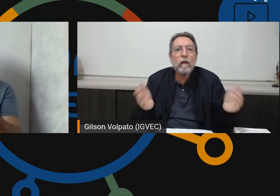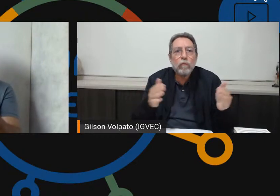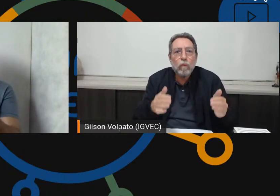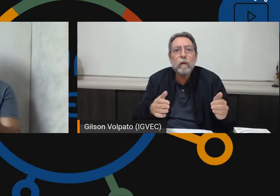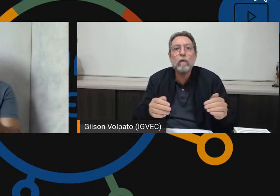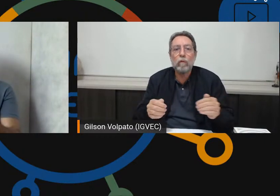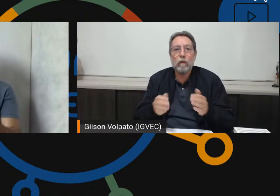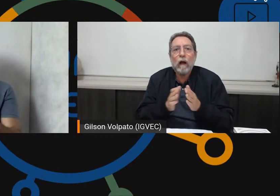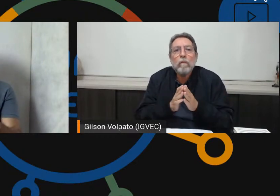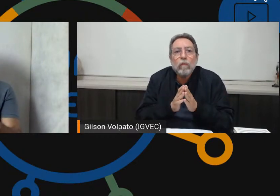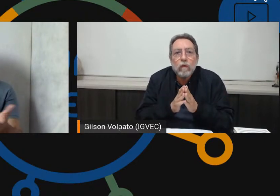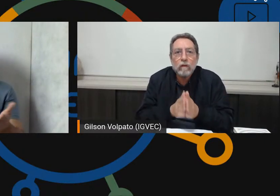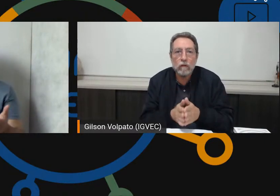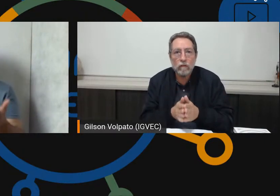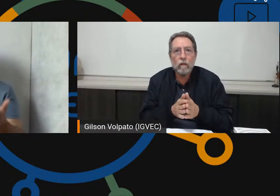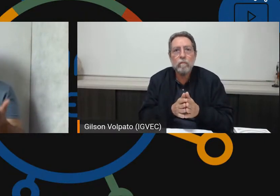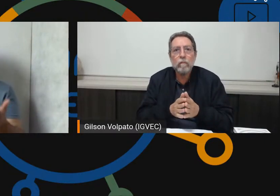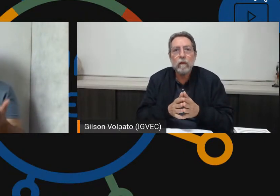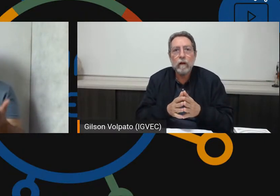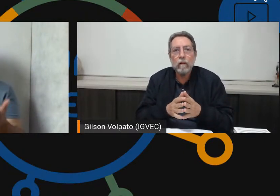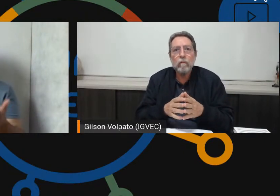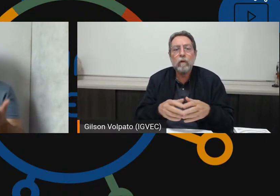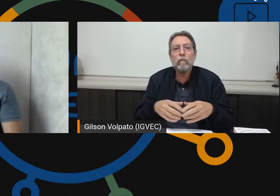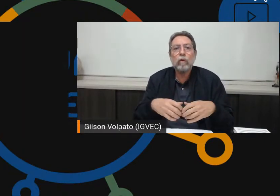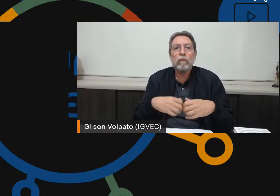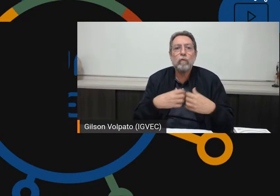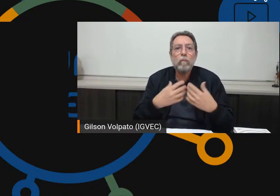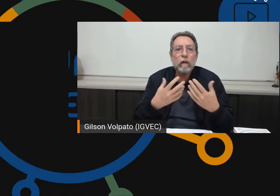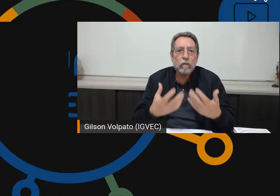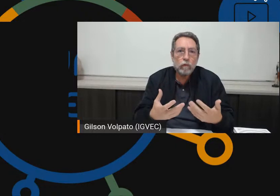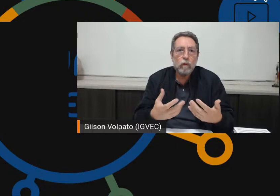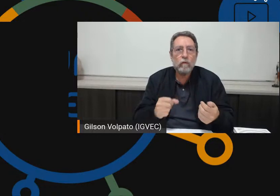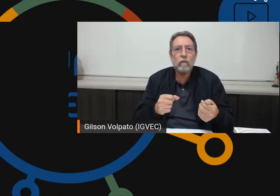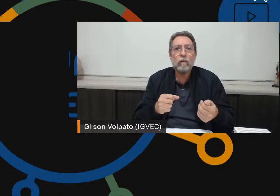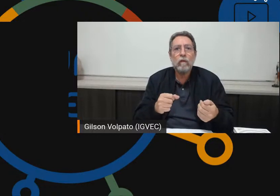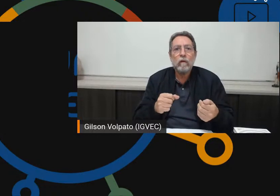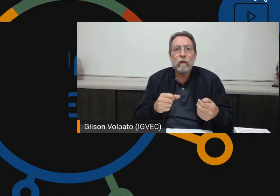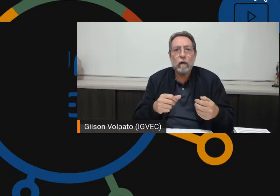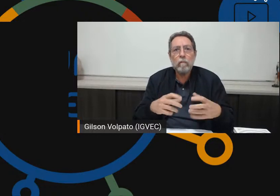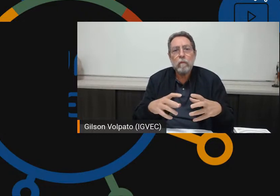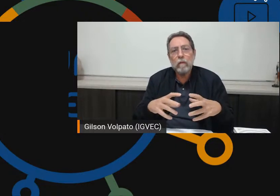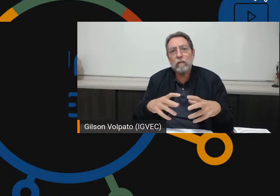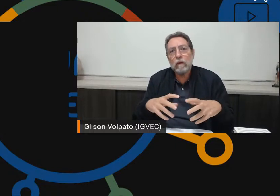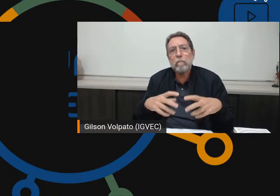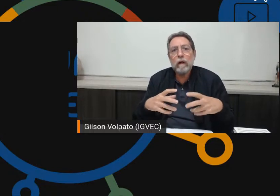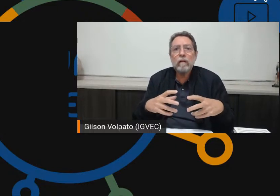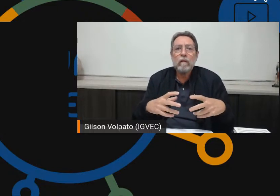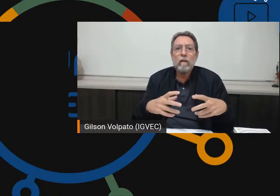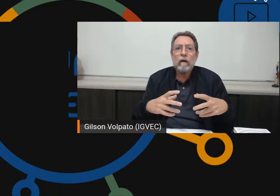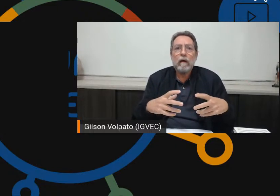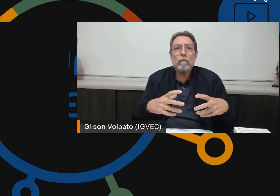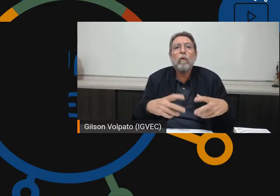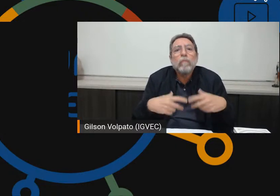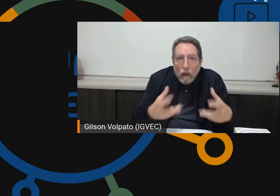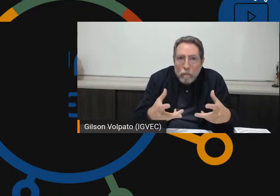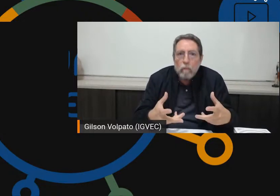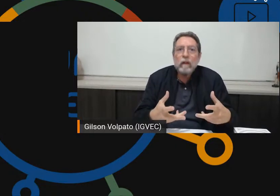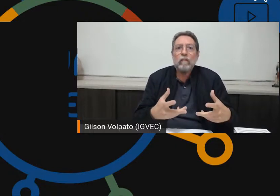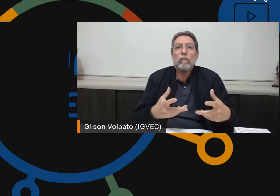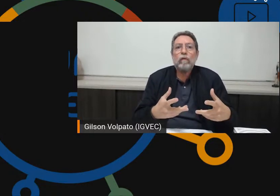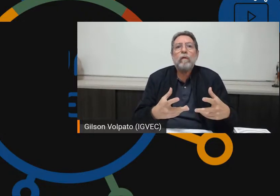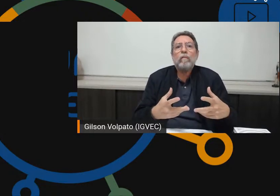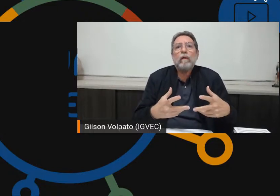acaso de alguém descobrir. Cabe ao cientista, né, não só descobrir as coisas, né, mas também